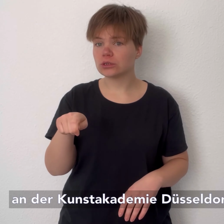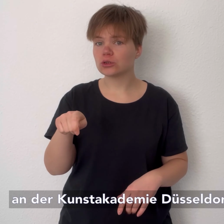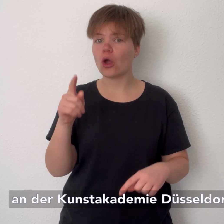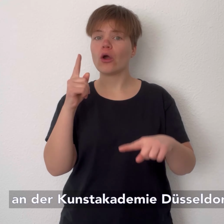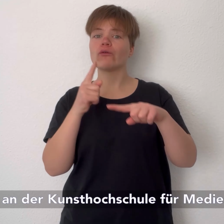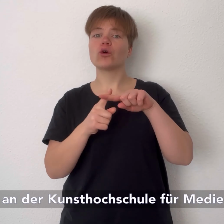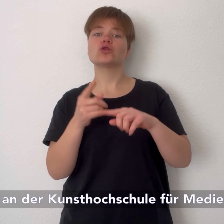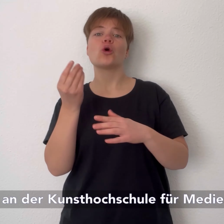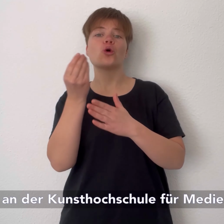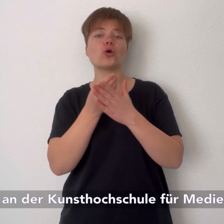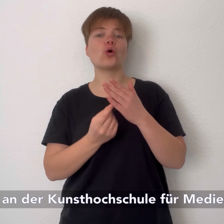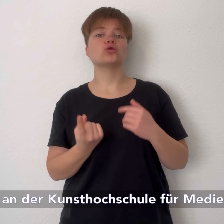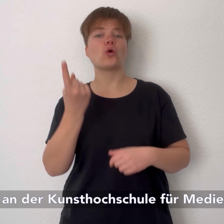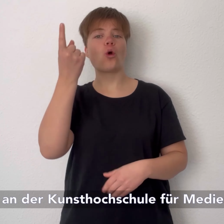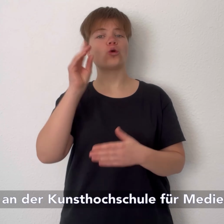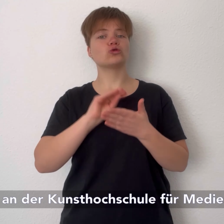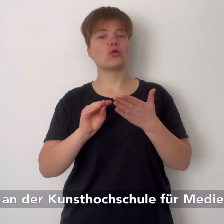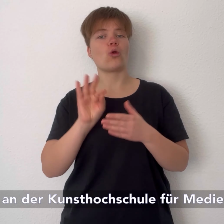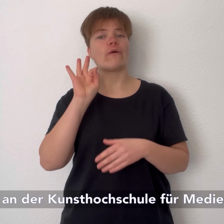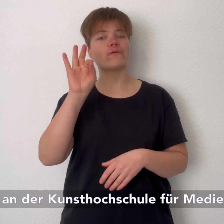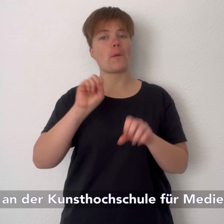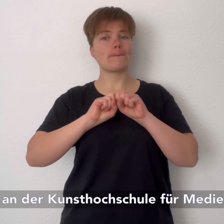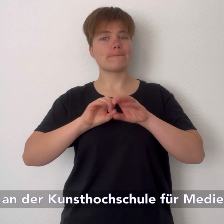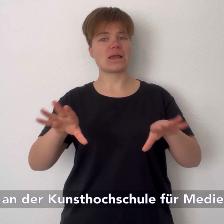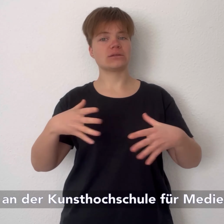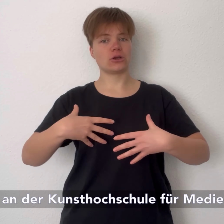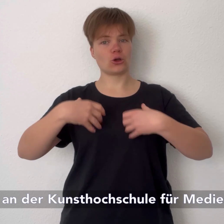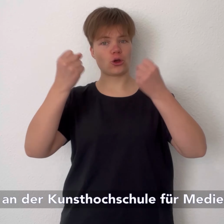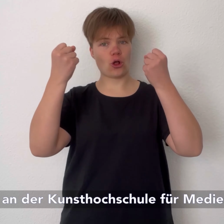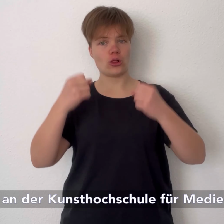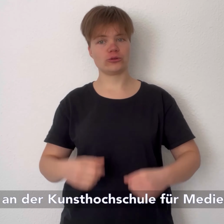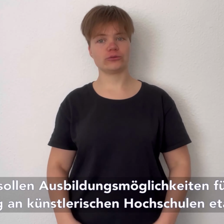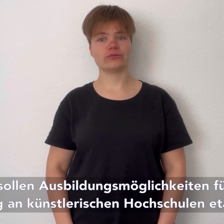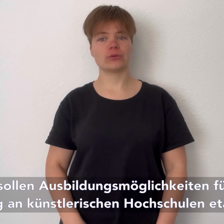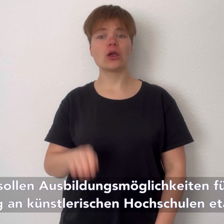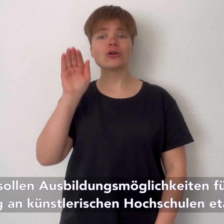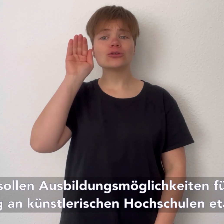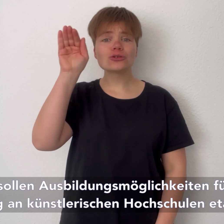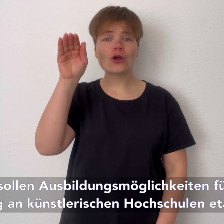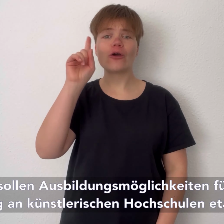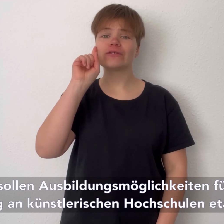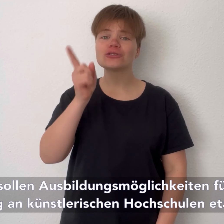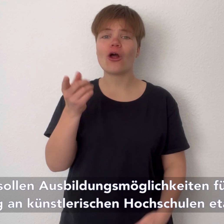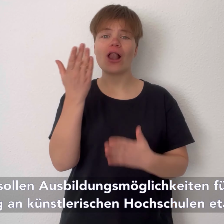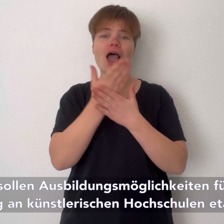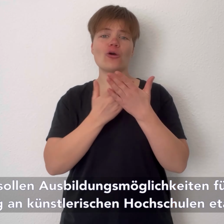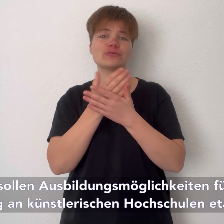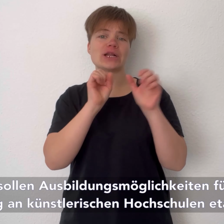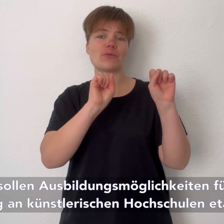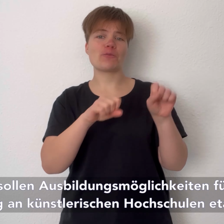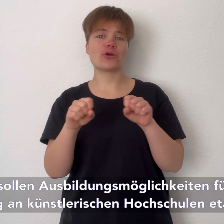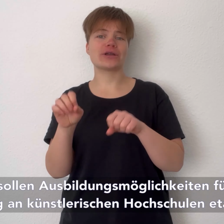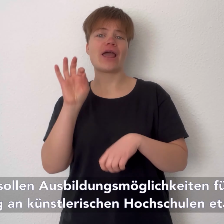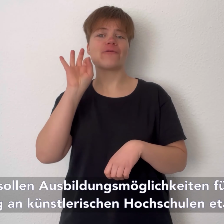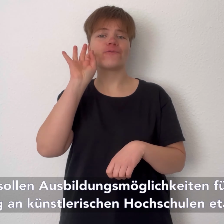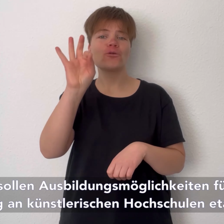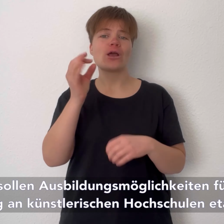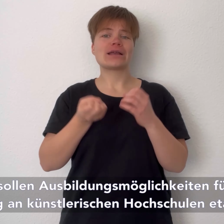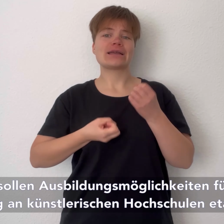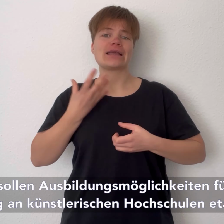und an der Kunsthochschule für Medien Köln. In Zukunft sollen Ausbildungsmöglichkeiten für Kreative